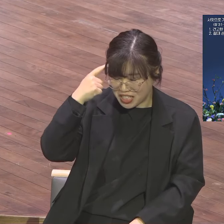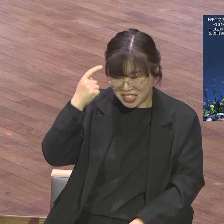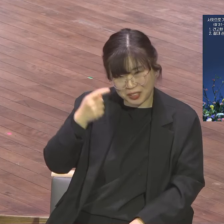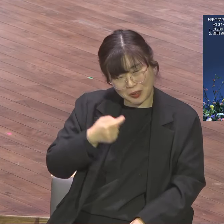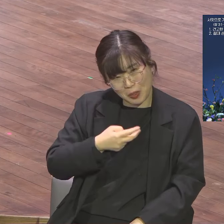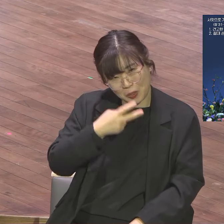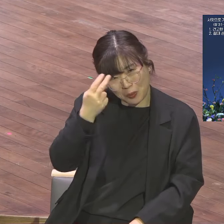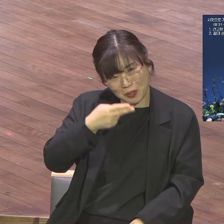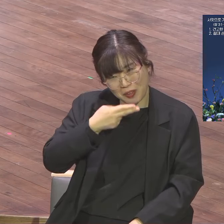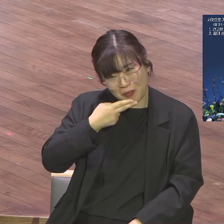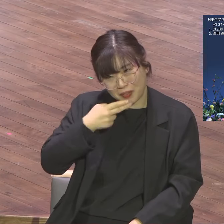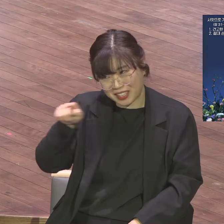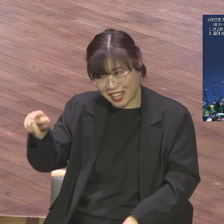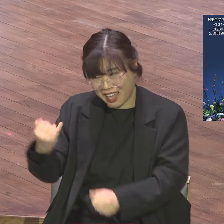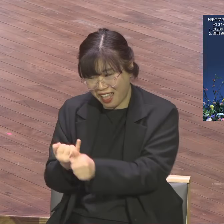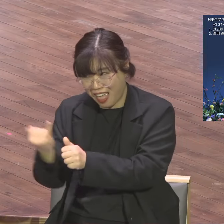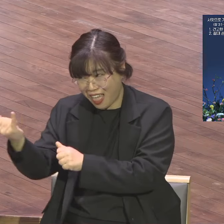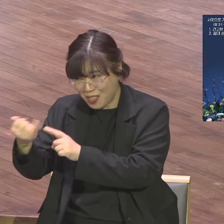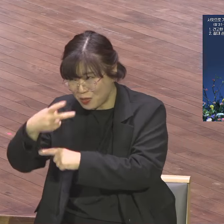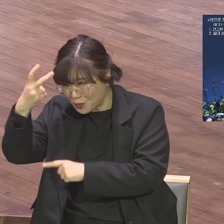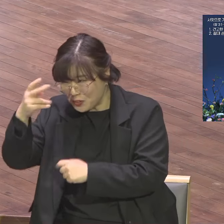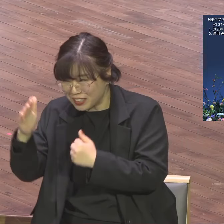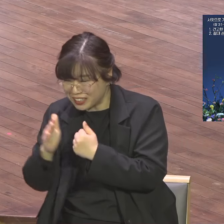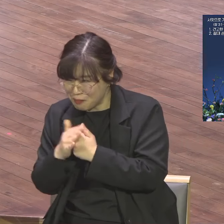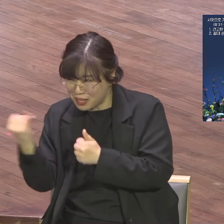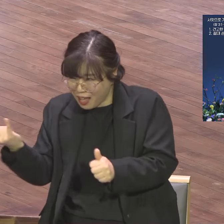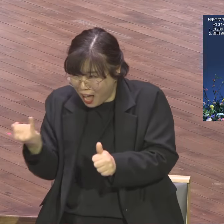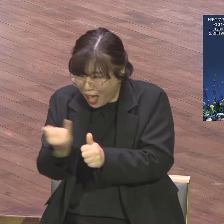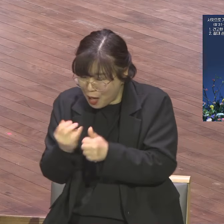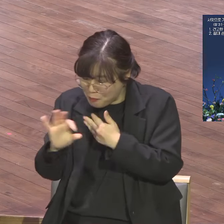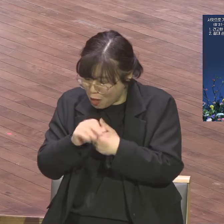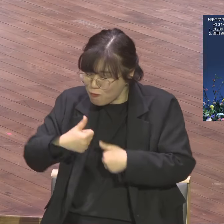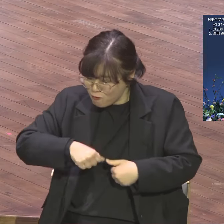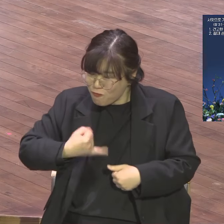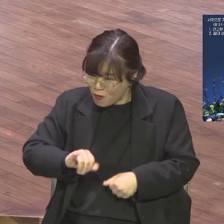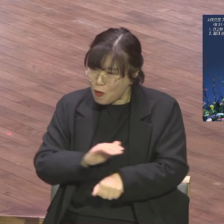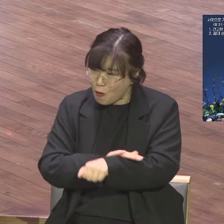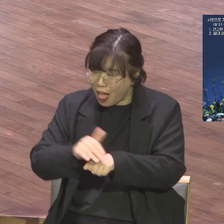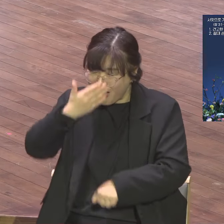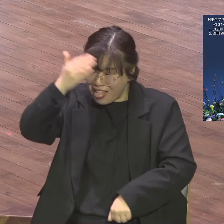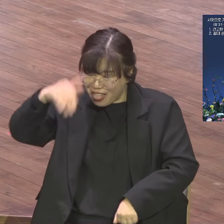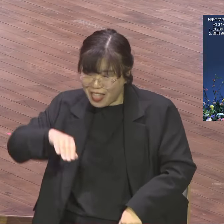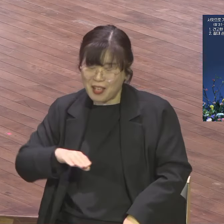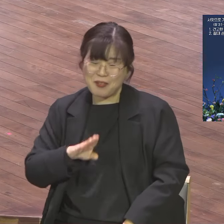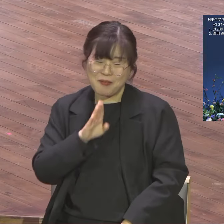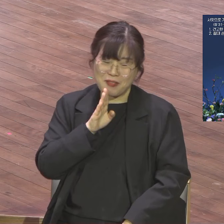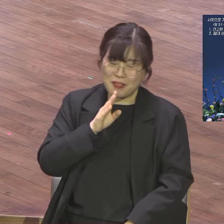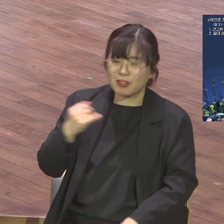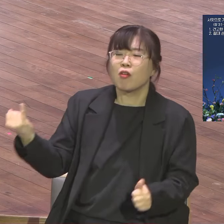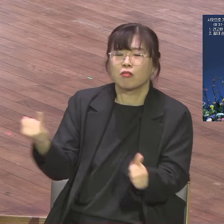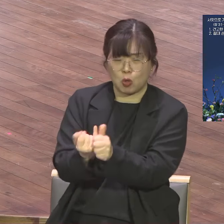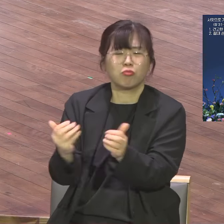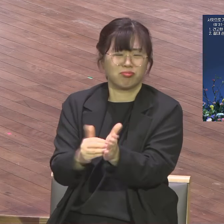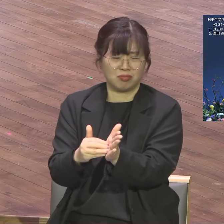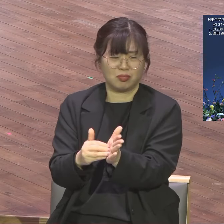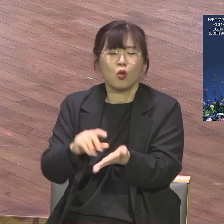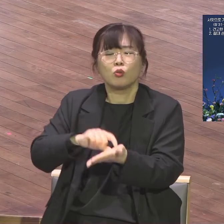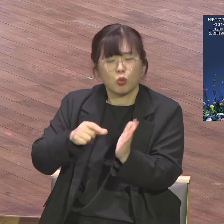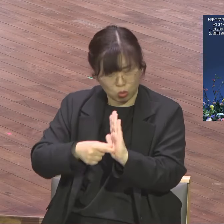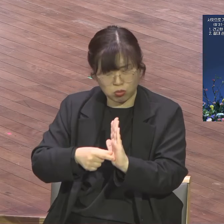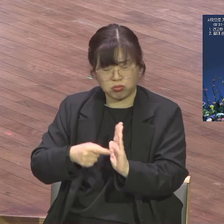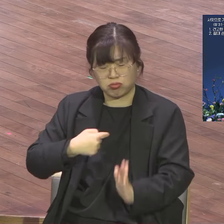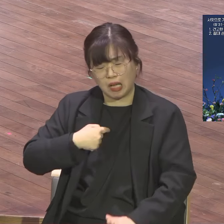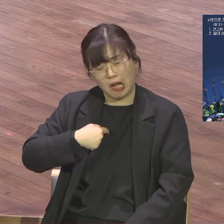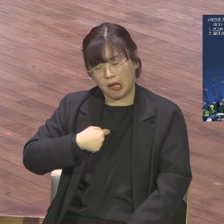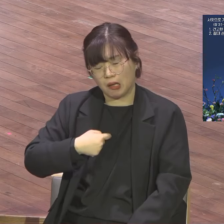게 있어야 주장을 하고 고집을 피우지. 저는 그런 적 한 번도 없어요. 100% 순종하고 하나님 말씀이니까